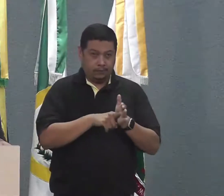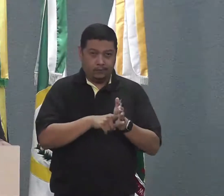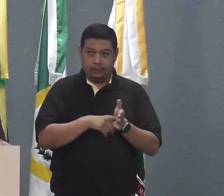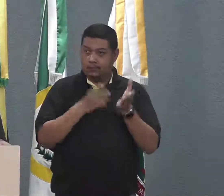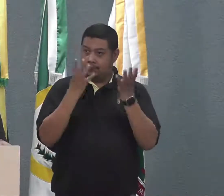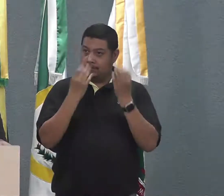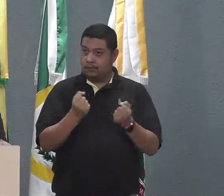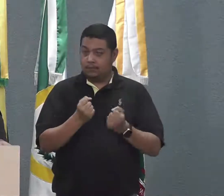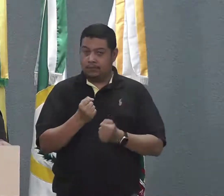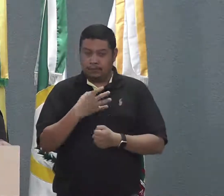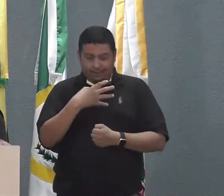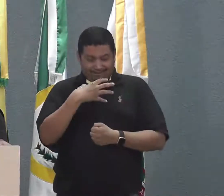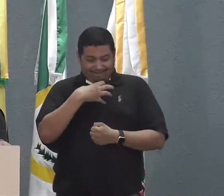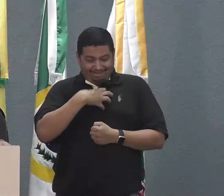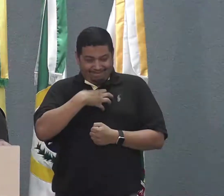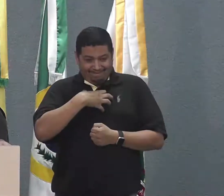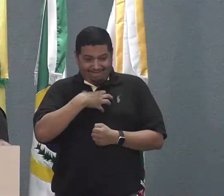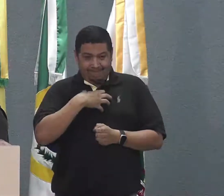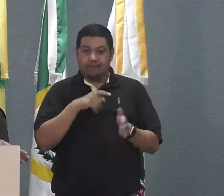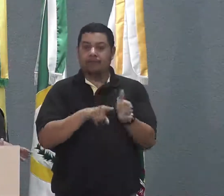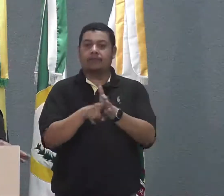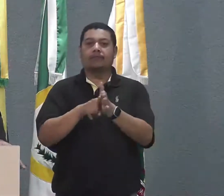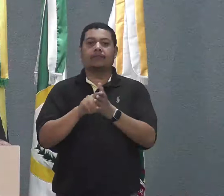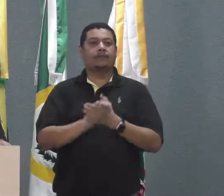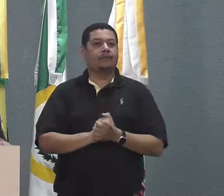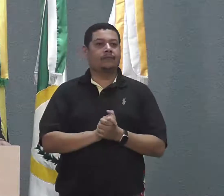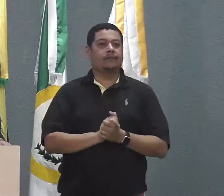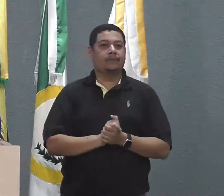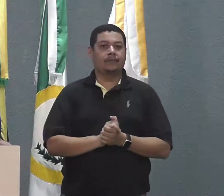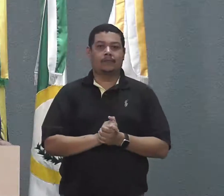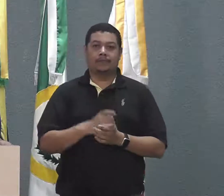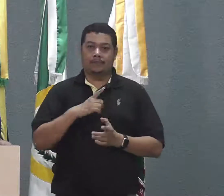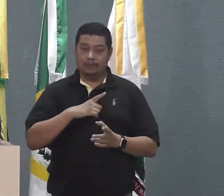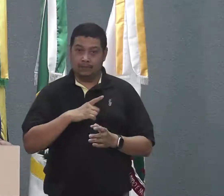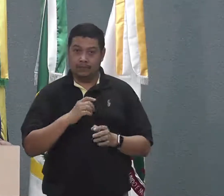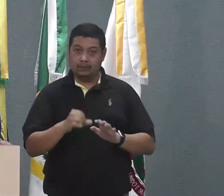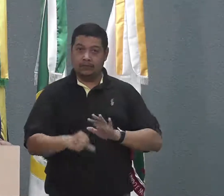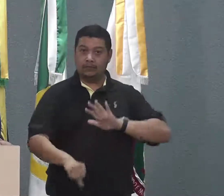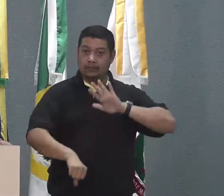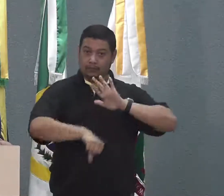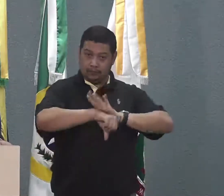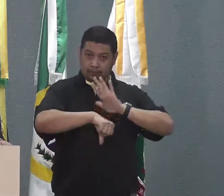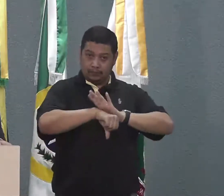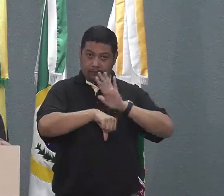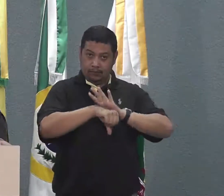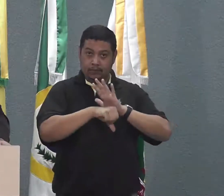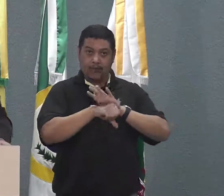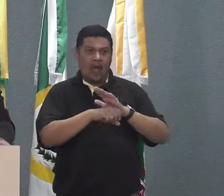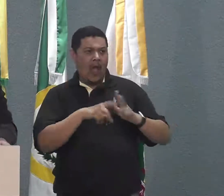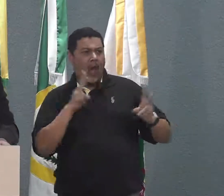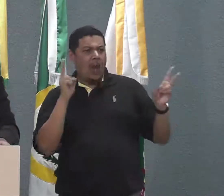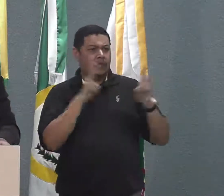essa infeliz estatística. Fora os crimes de lesão corporal e crimes sexuais.